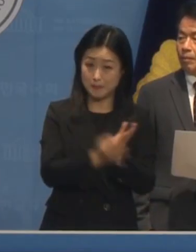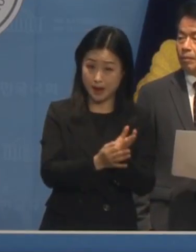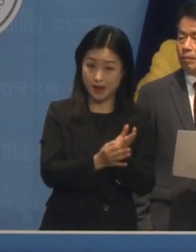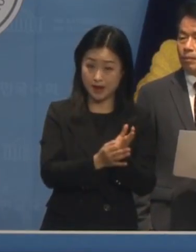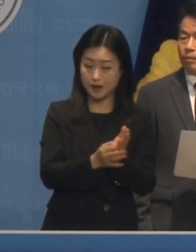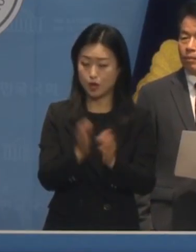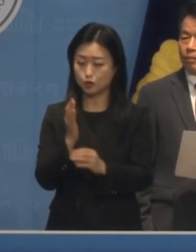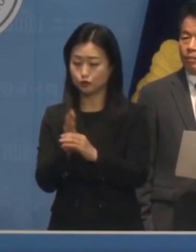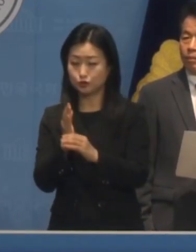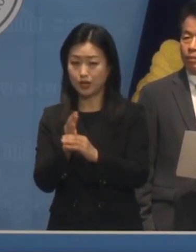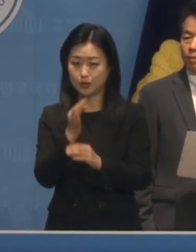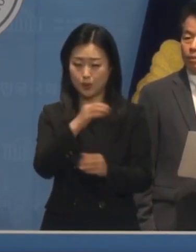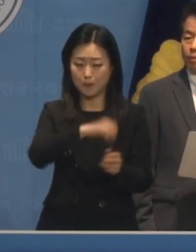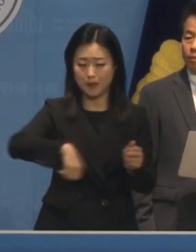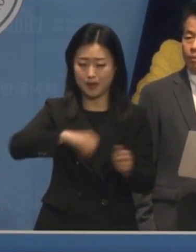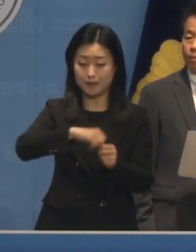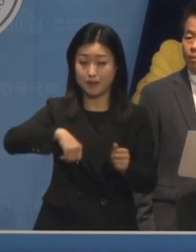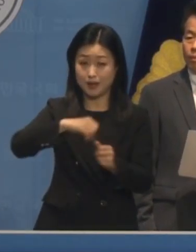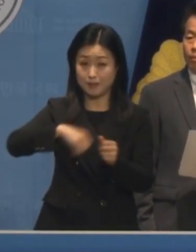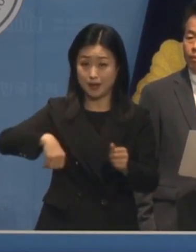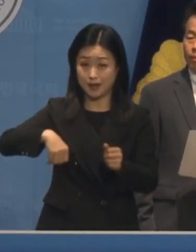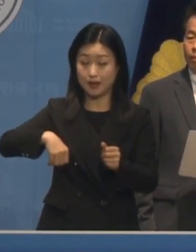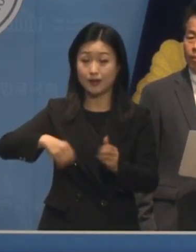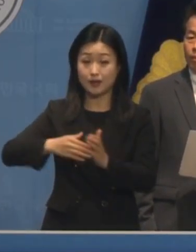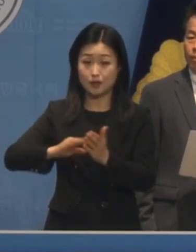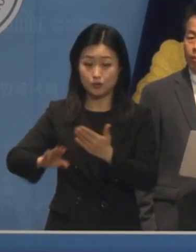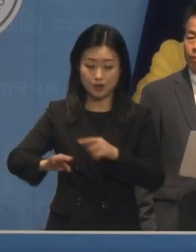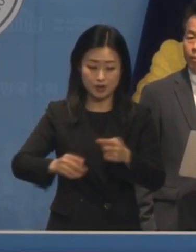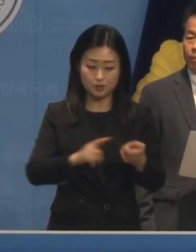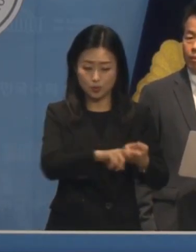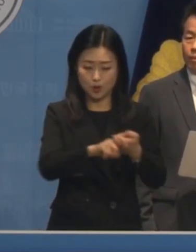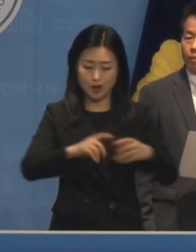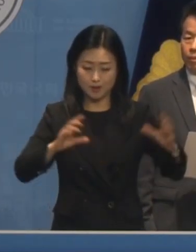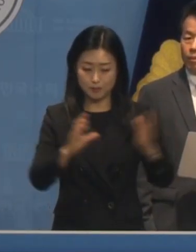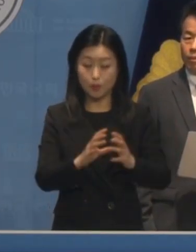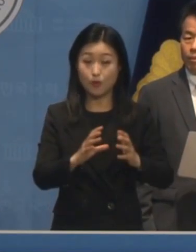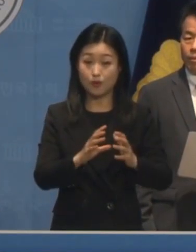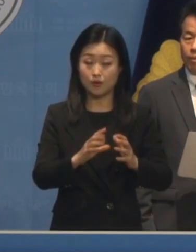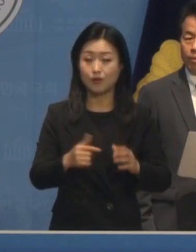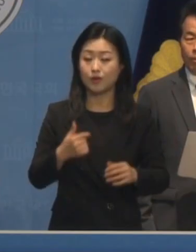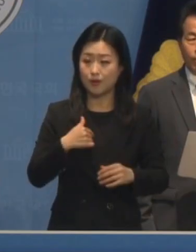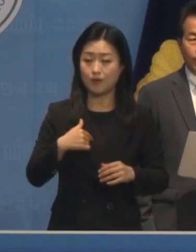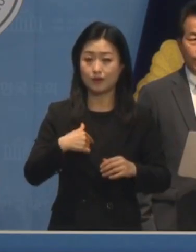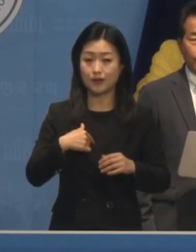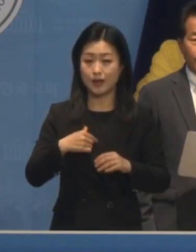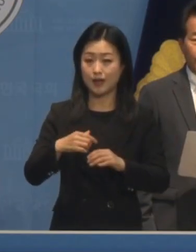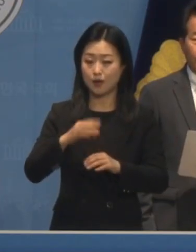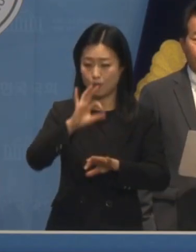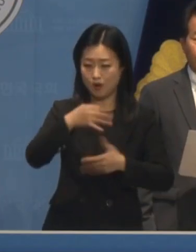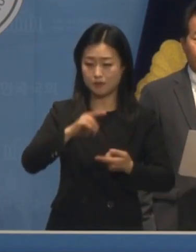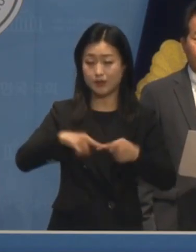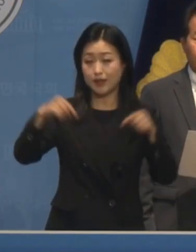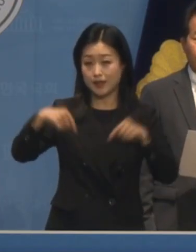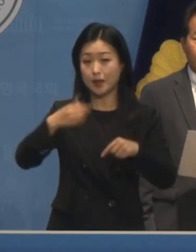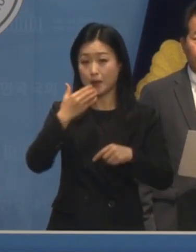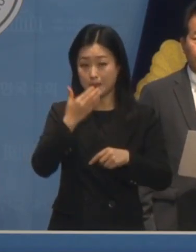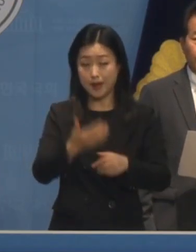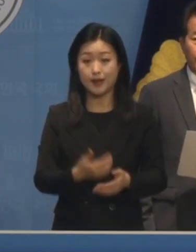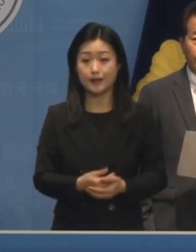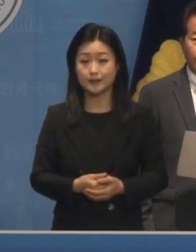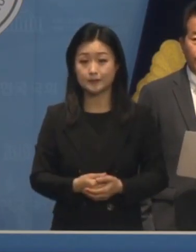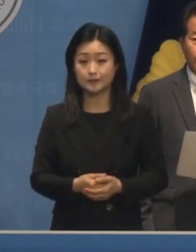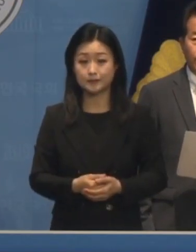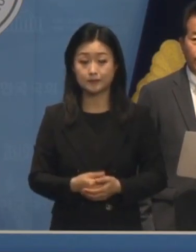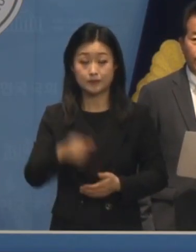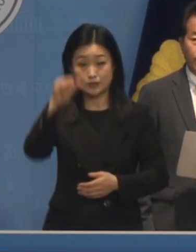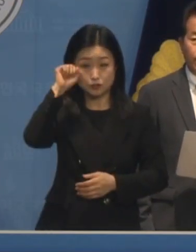노동자들은 노동조합으로 뭉친 후회야 비로 인간 선언을 할 수 있었습니다 인천공 지역 지은